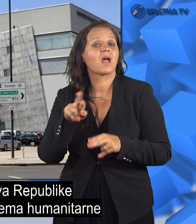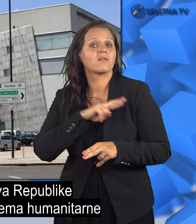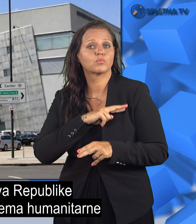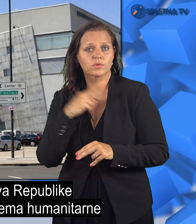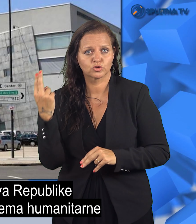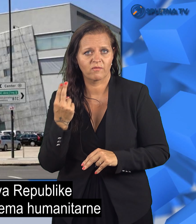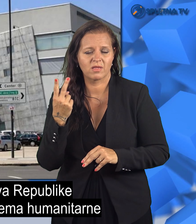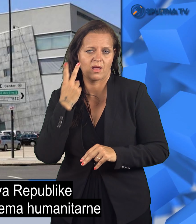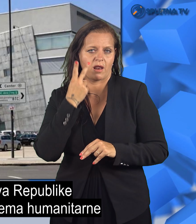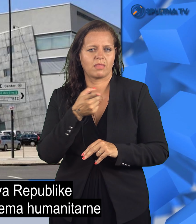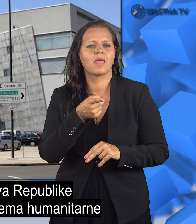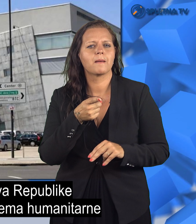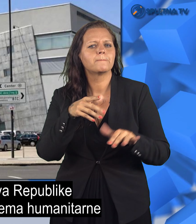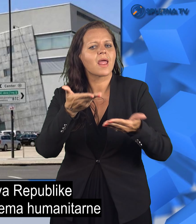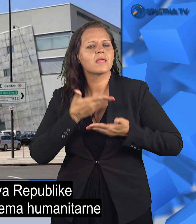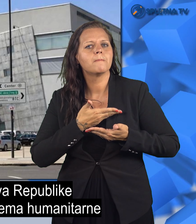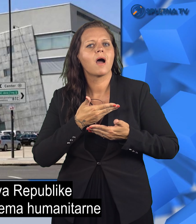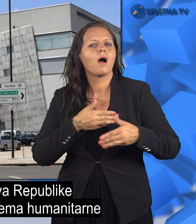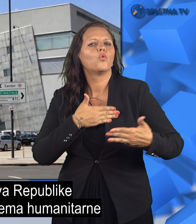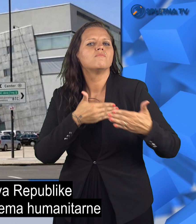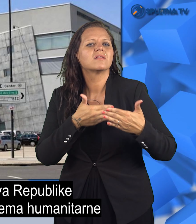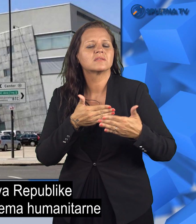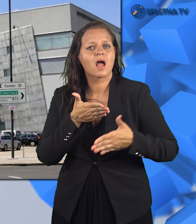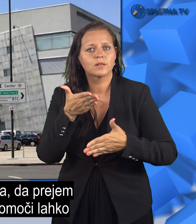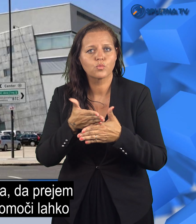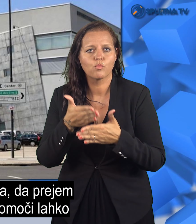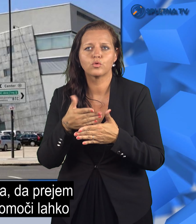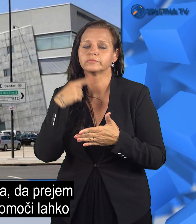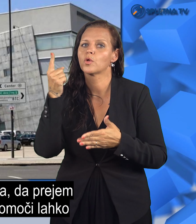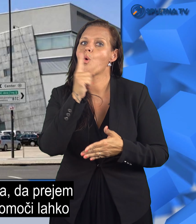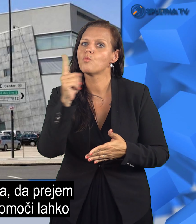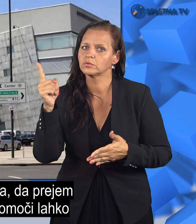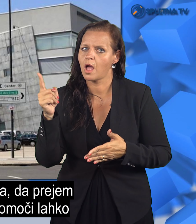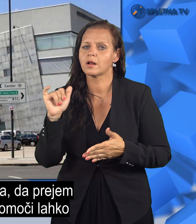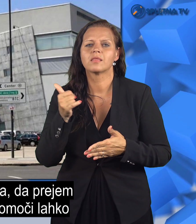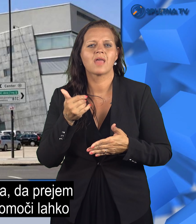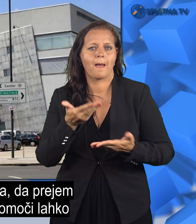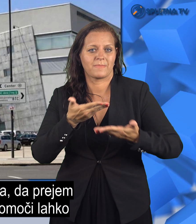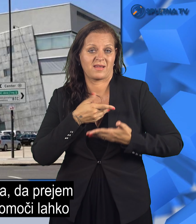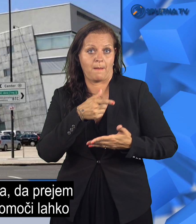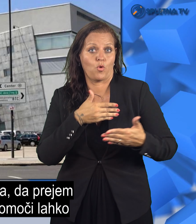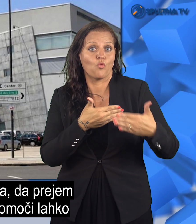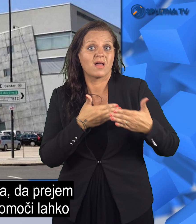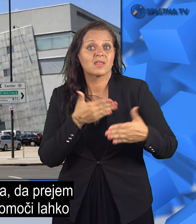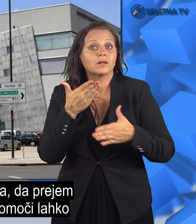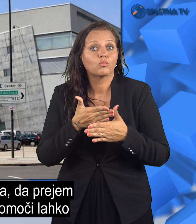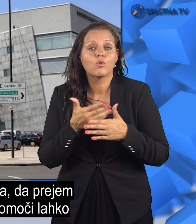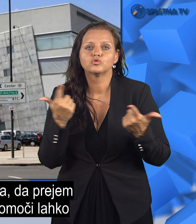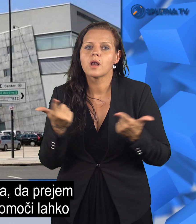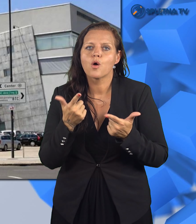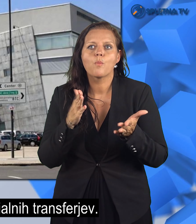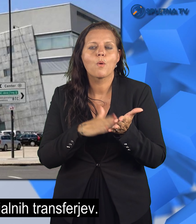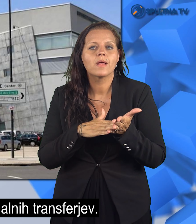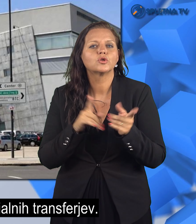Finančna uprava Republike Slovenije glede prejema humanitarne pomoči opozarja, da prejem humanitarne pomoči lahko